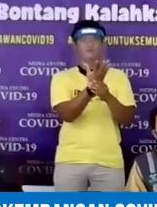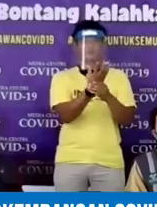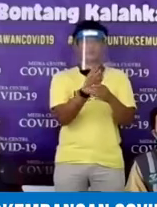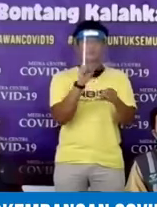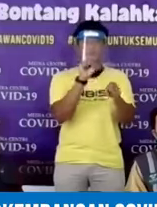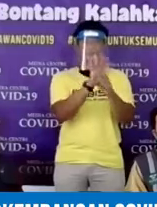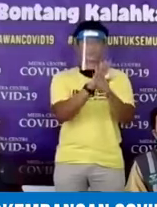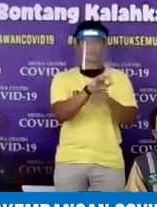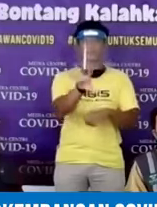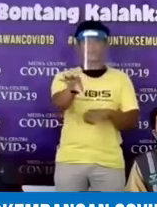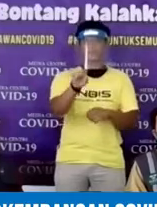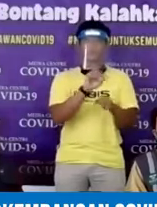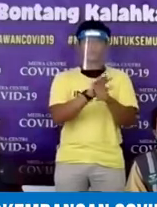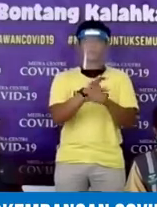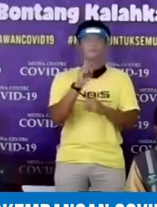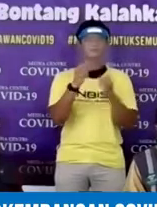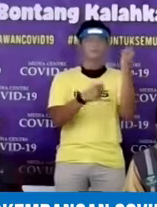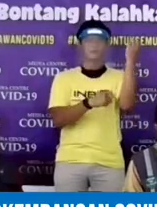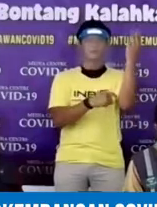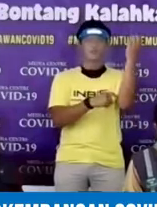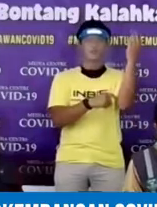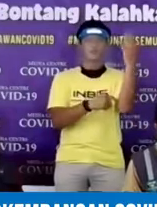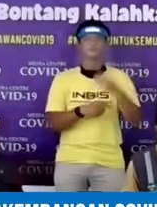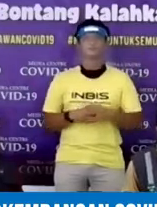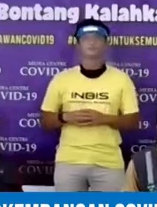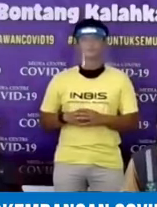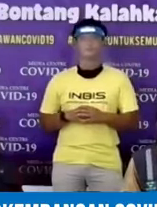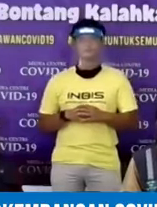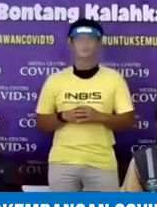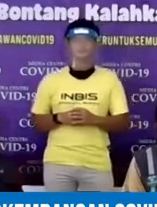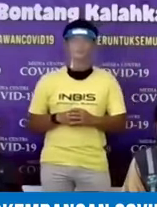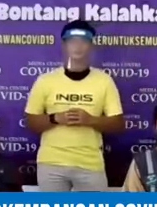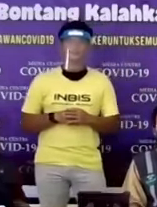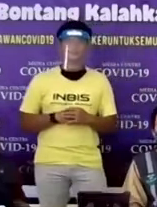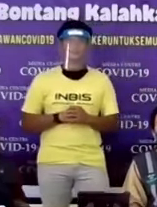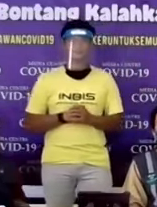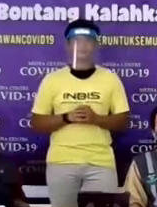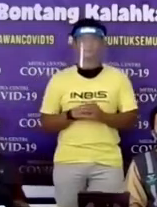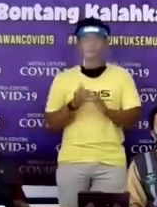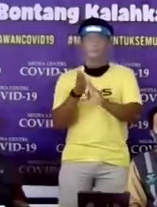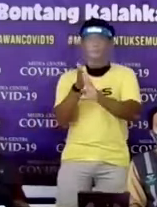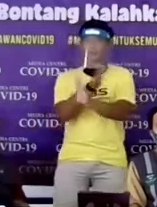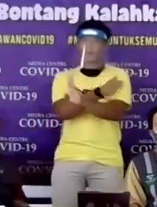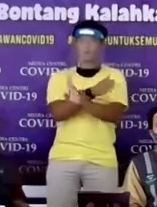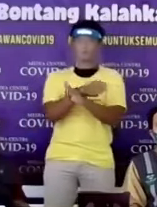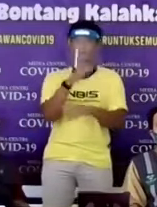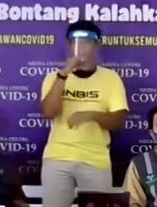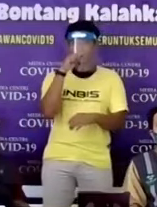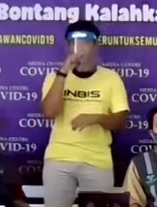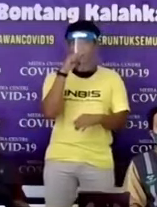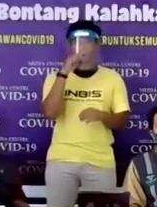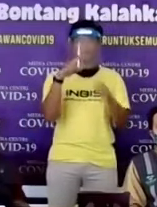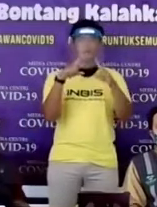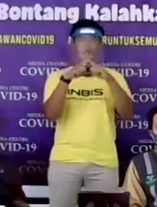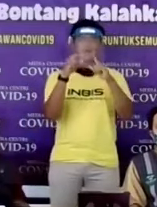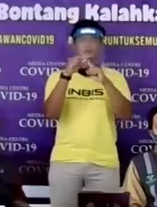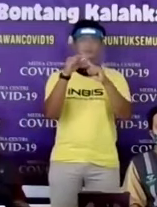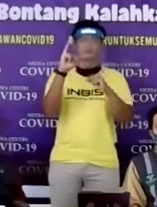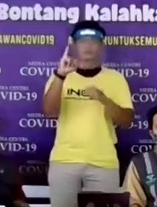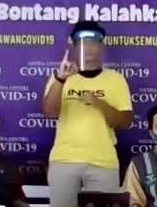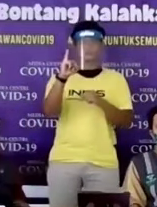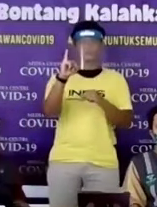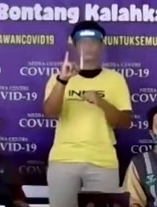bersama kami di samping saya ada bapak adi permana selaku juru bicara gugus covert yang